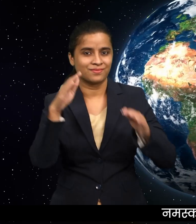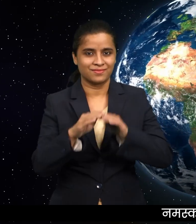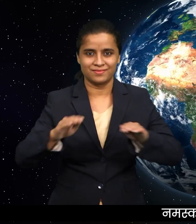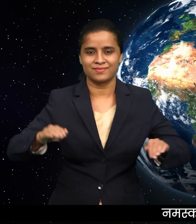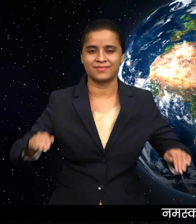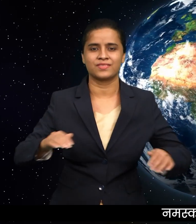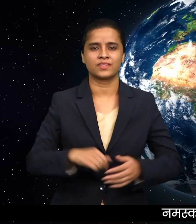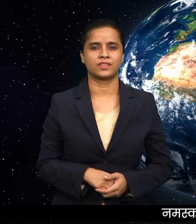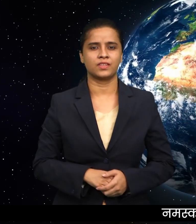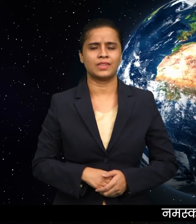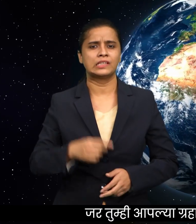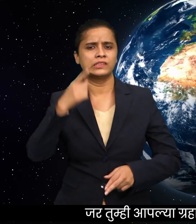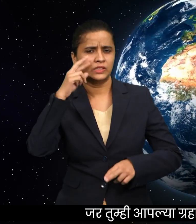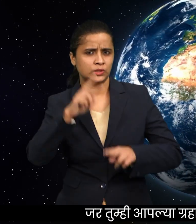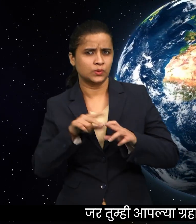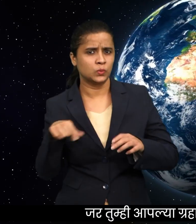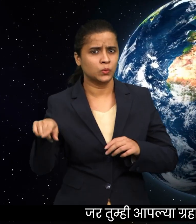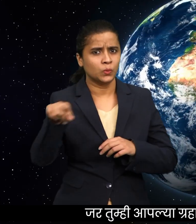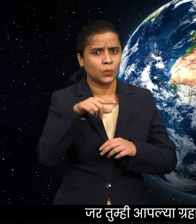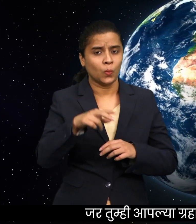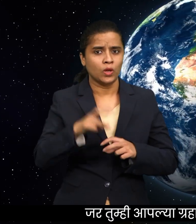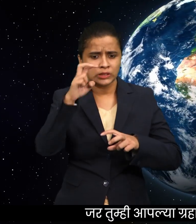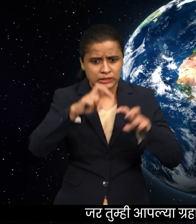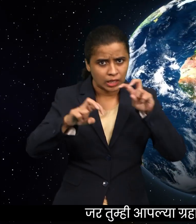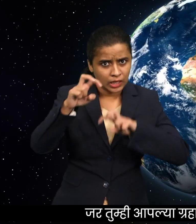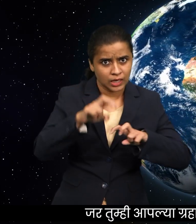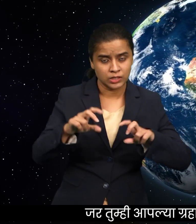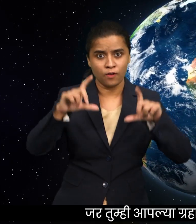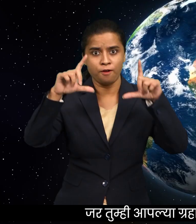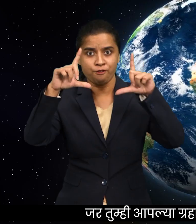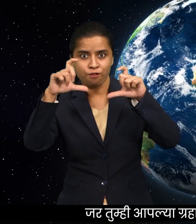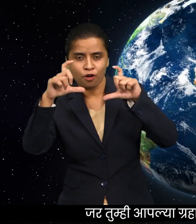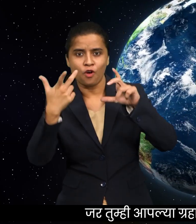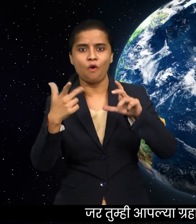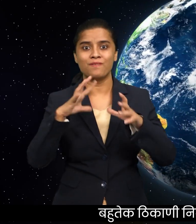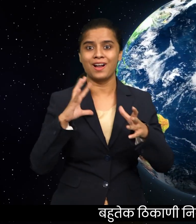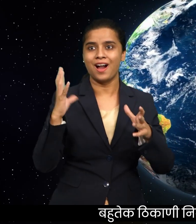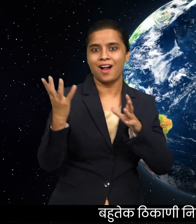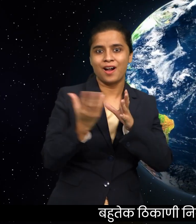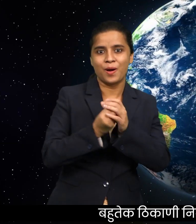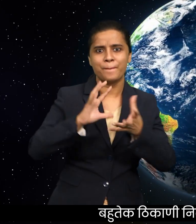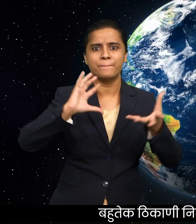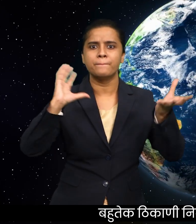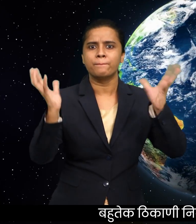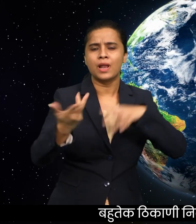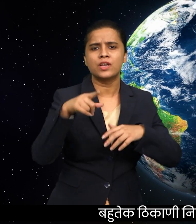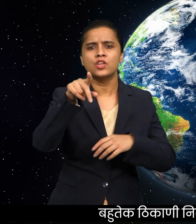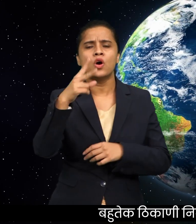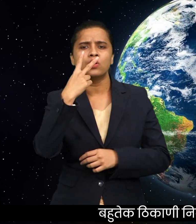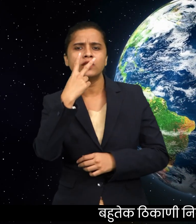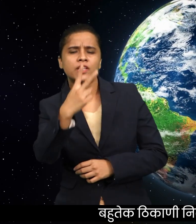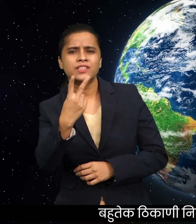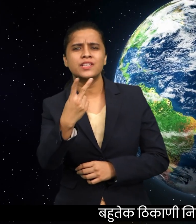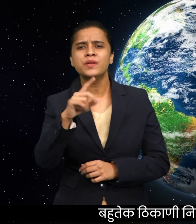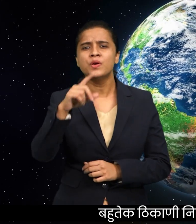नमस्कार विद्यार्थ्यांनो, जर तुम्ही आपल्या गृहाची प्रतिमा शोधली तर तुम्हाला बहुतेक ठिकाणी निळे आणि